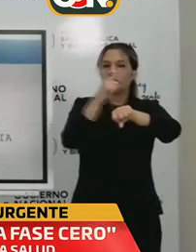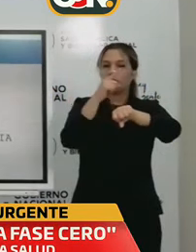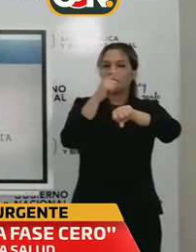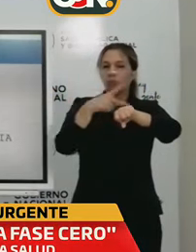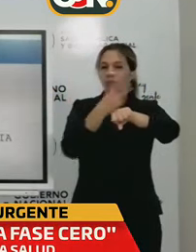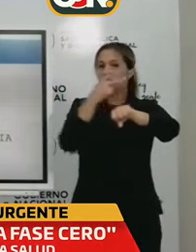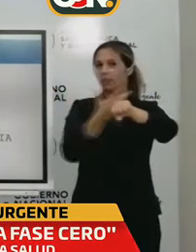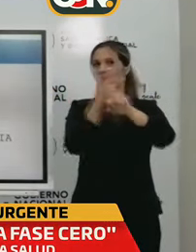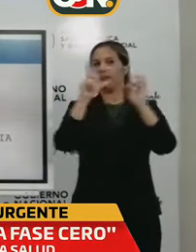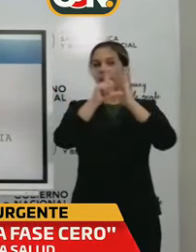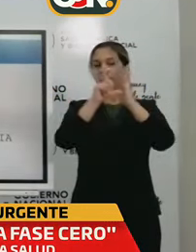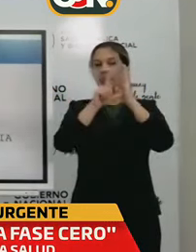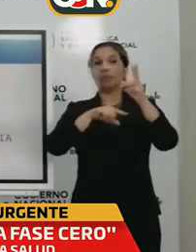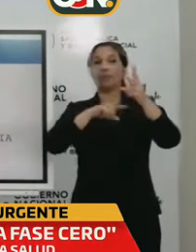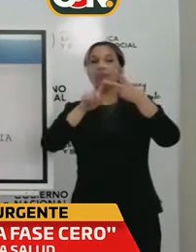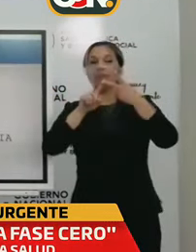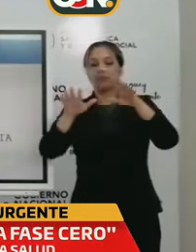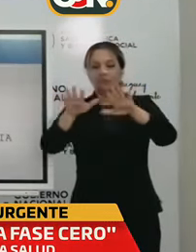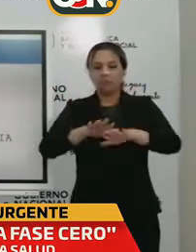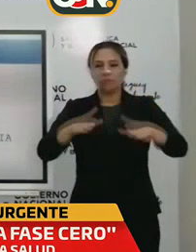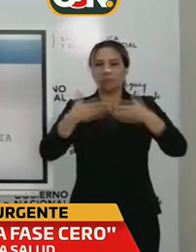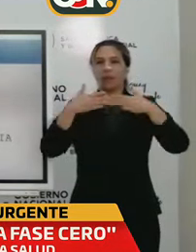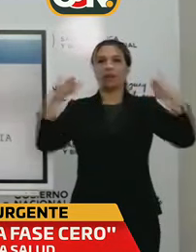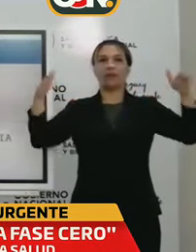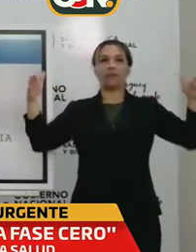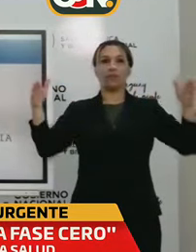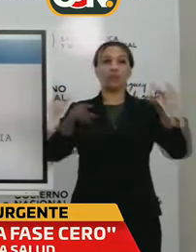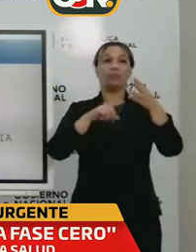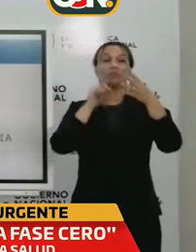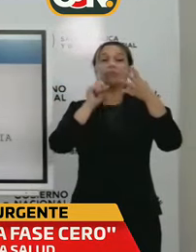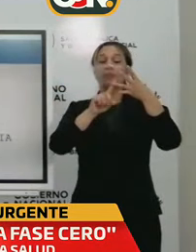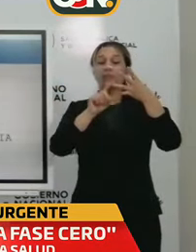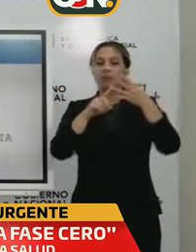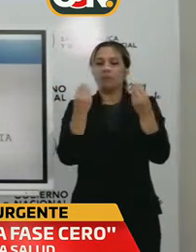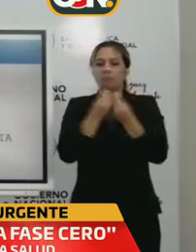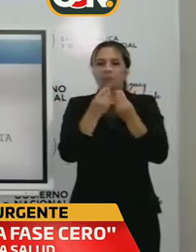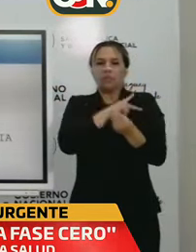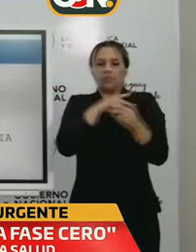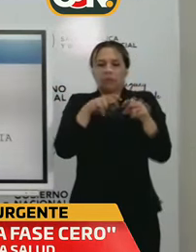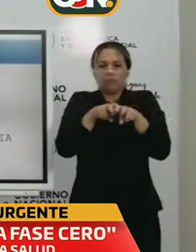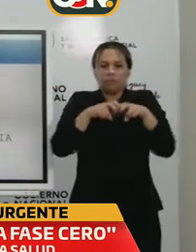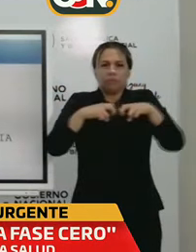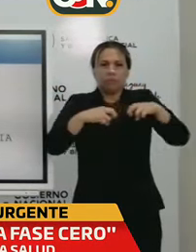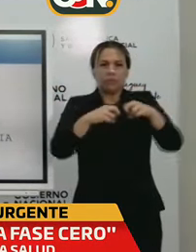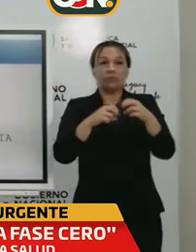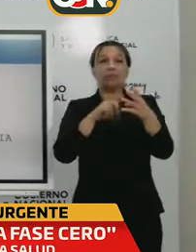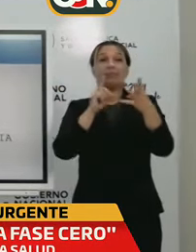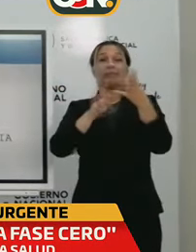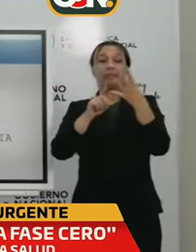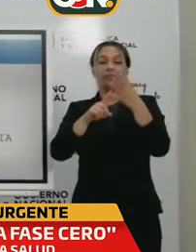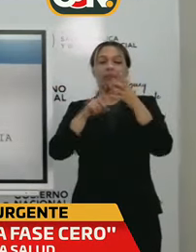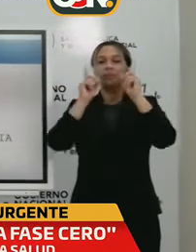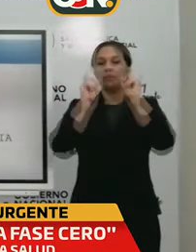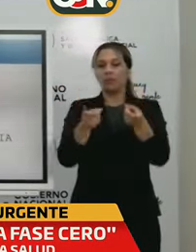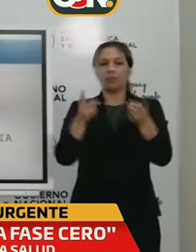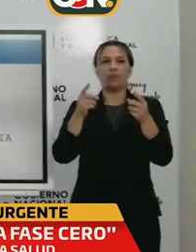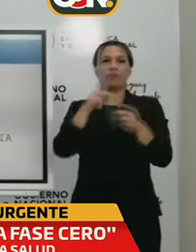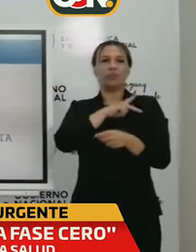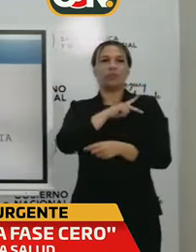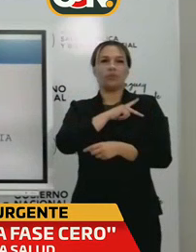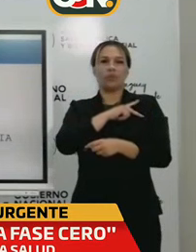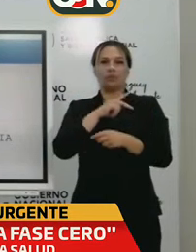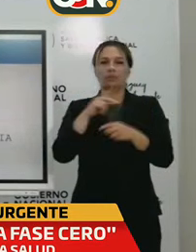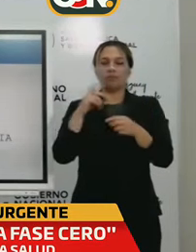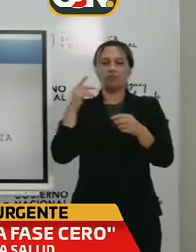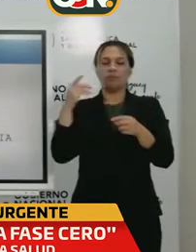sea un hacinamiento de personas y que sea la menor cantidad de veces posible, ¿verdad? ¿Cuáles son, una pregunta del 13, cuáles son